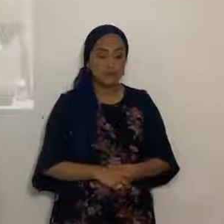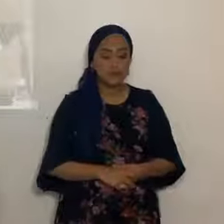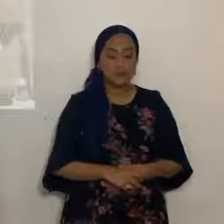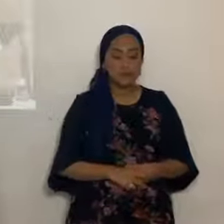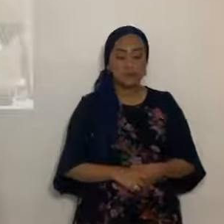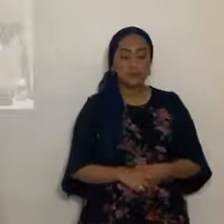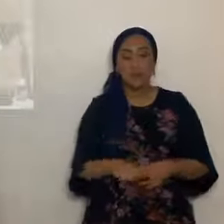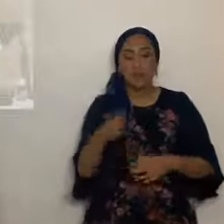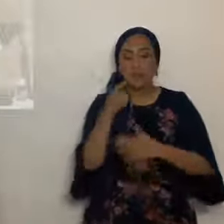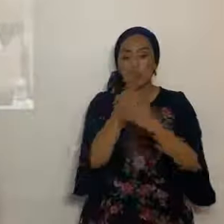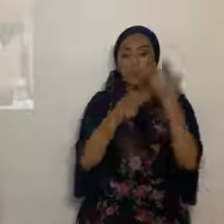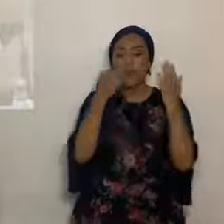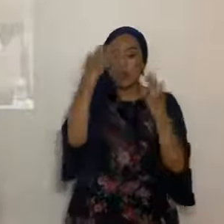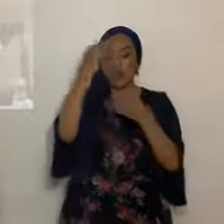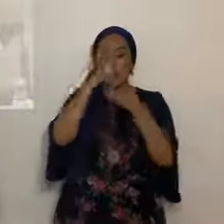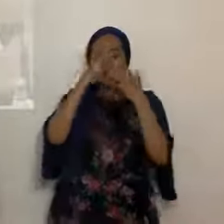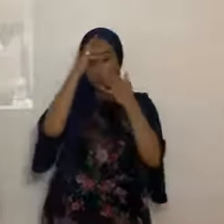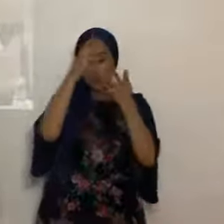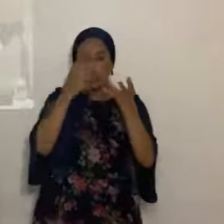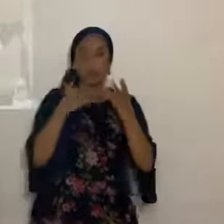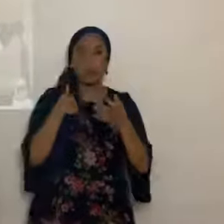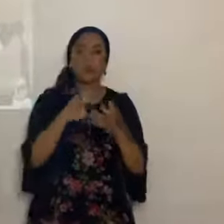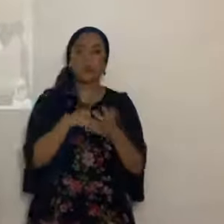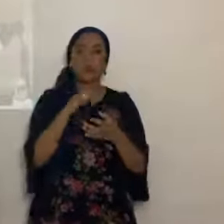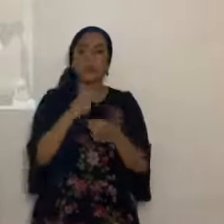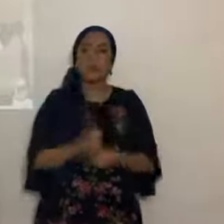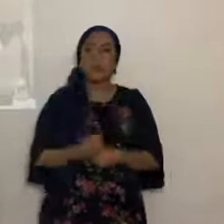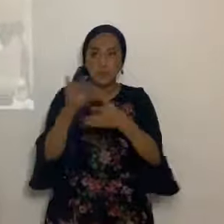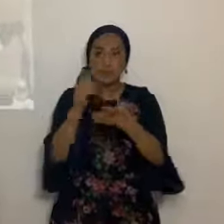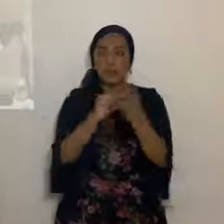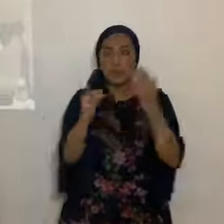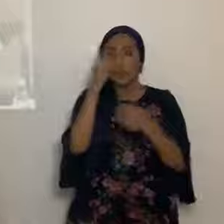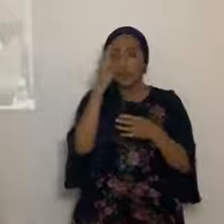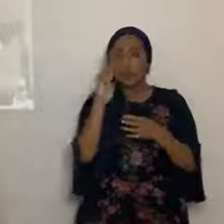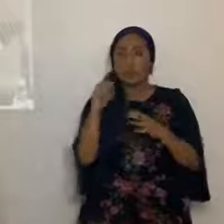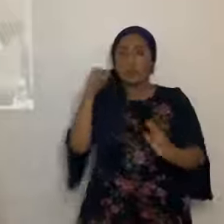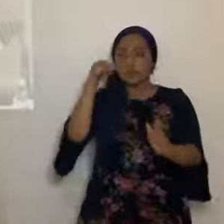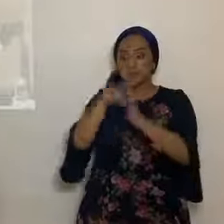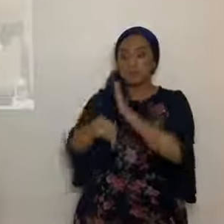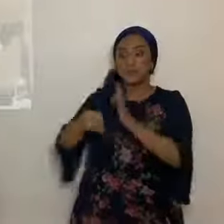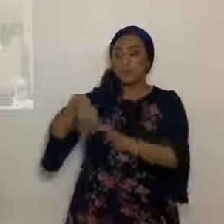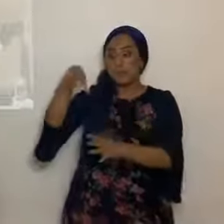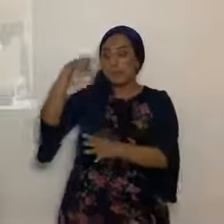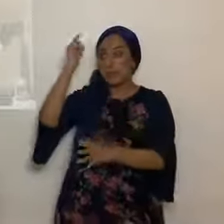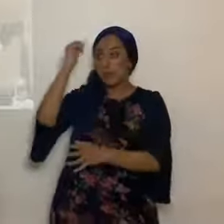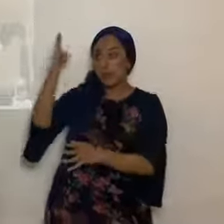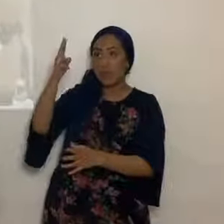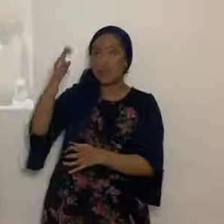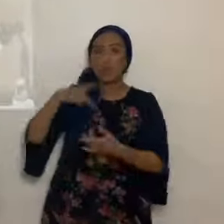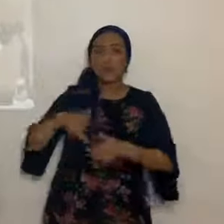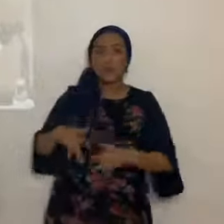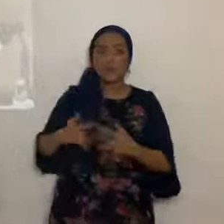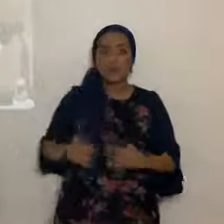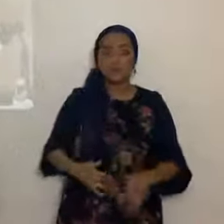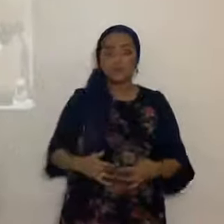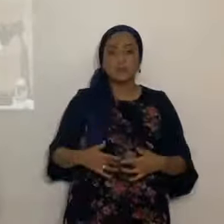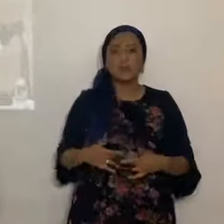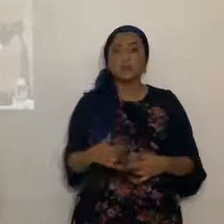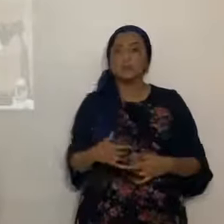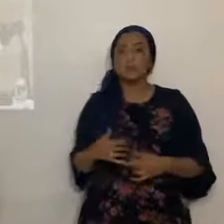Entonces lo que quiere el Eterno es que nos quebrantemos. Dice el verso 17, los sacrificios de Yahweh son el espíritu